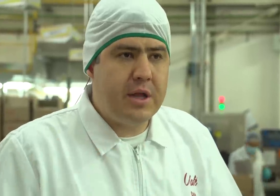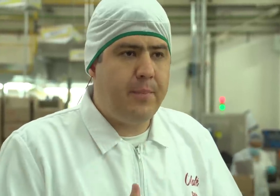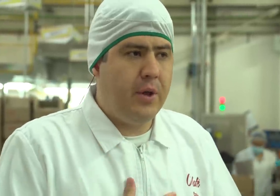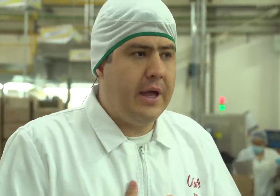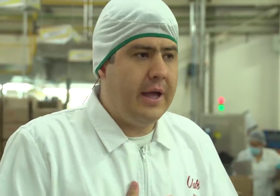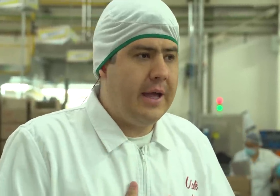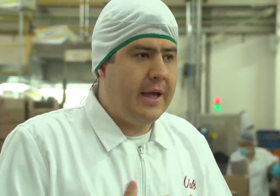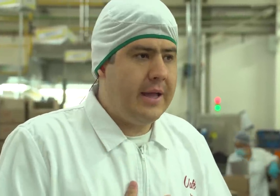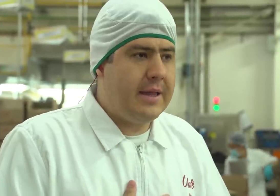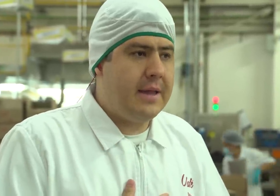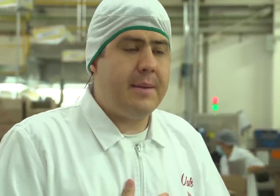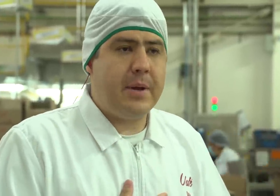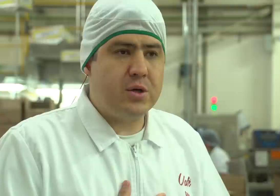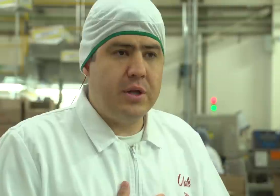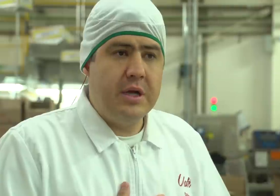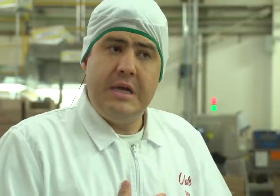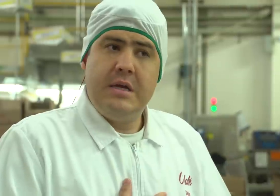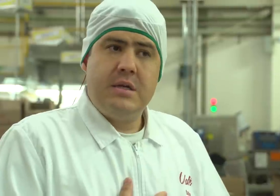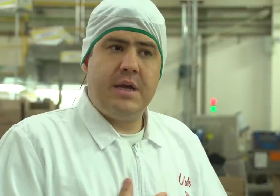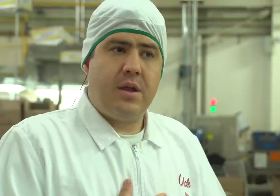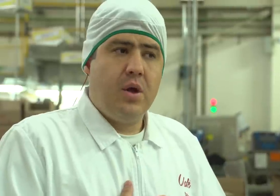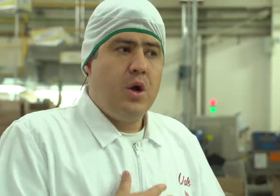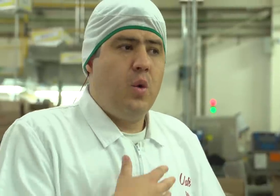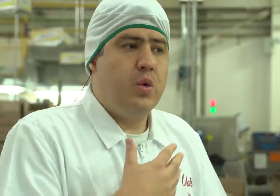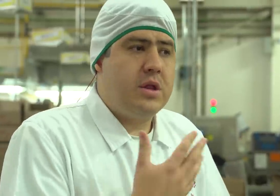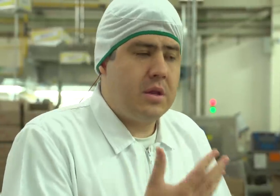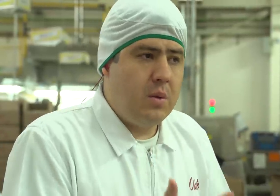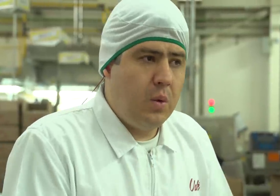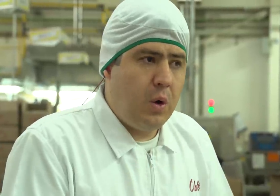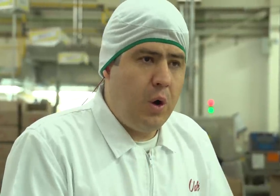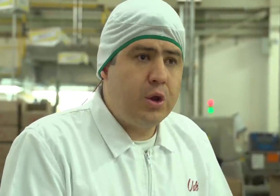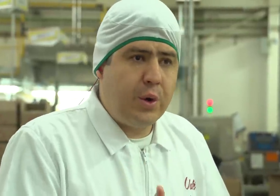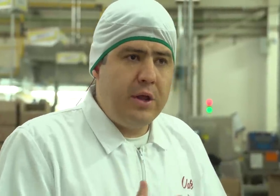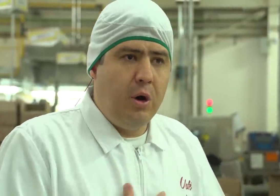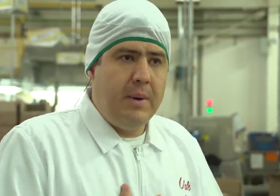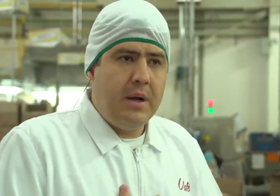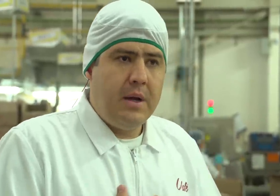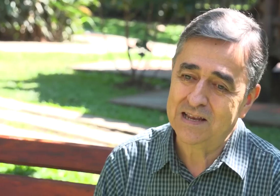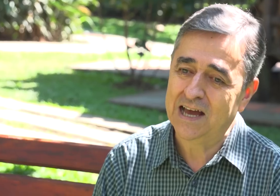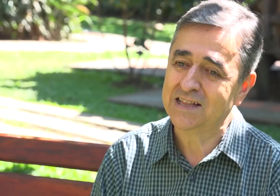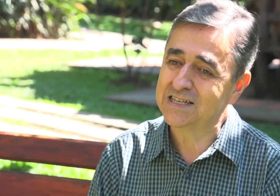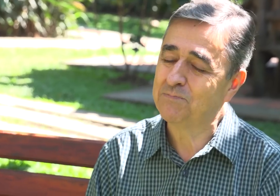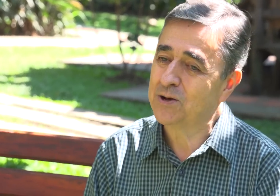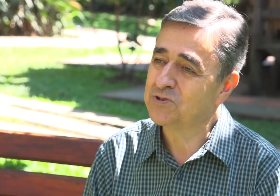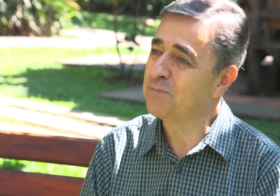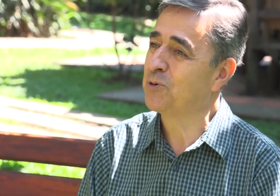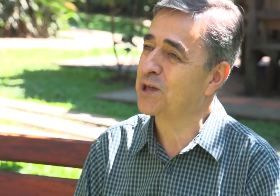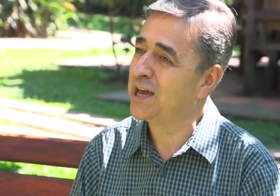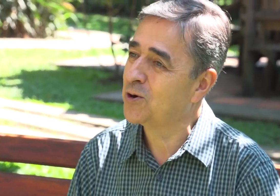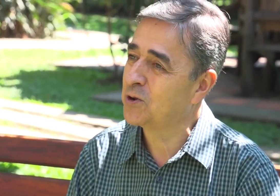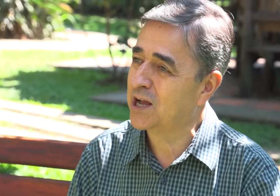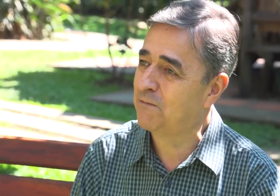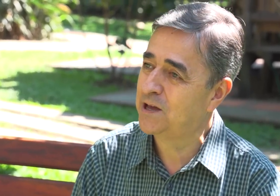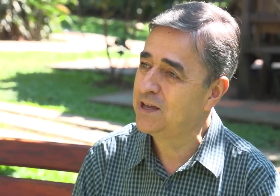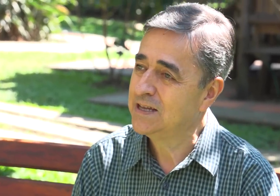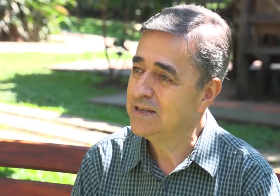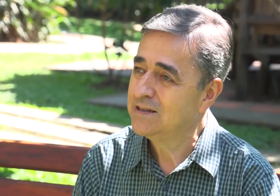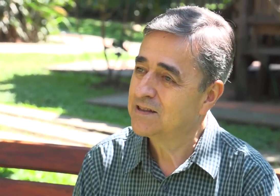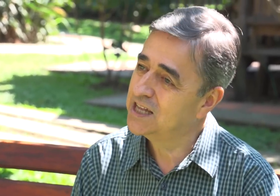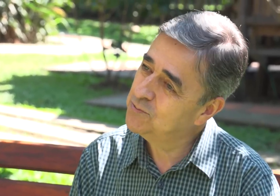tipo de personas, ¿cierto? Otro idioma. La gente se pregunta por qué en Colcafé tenemos